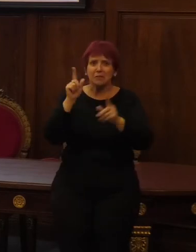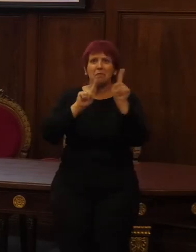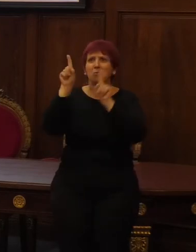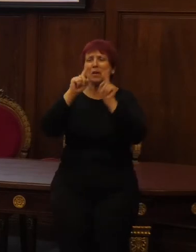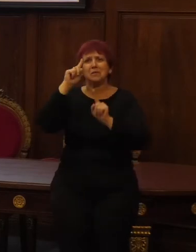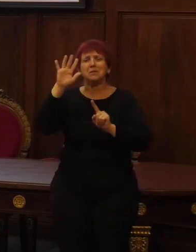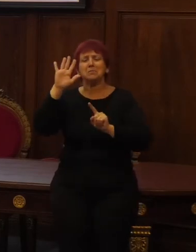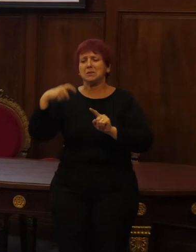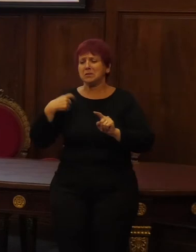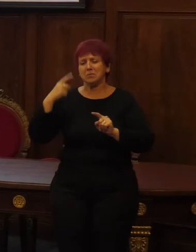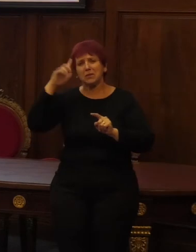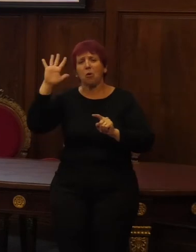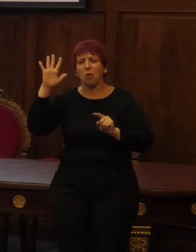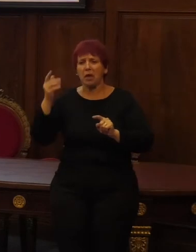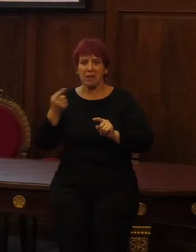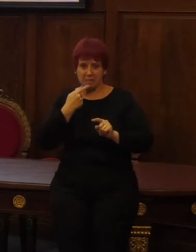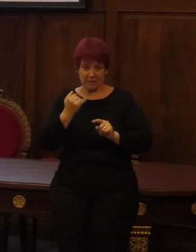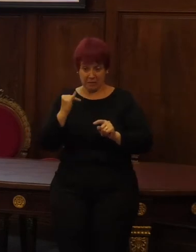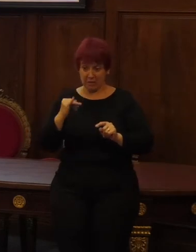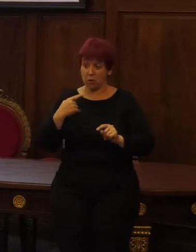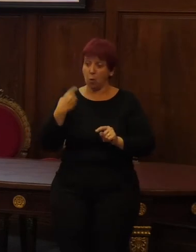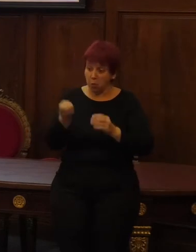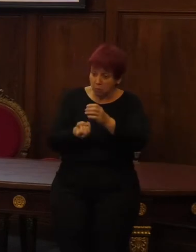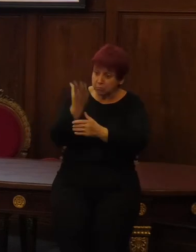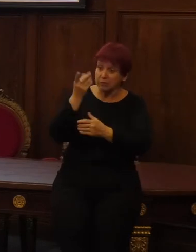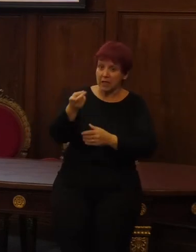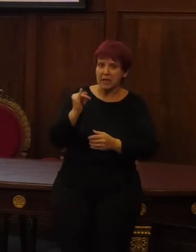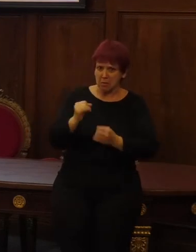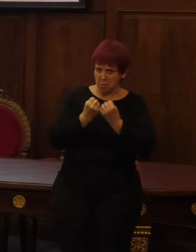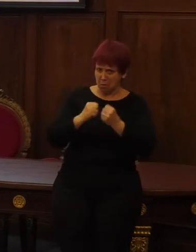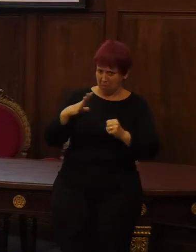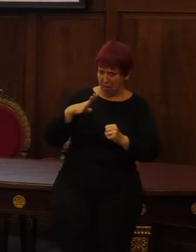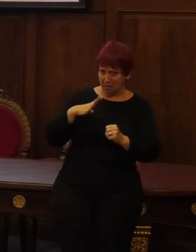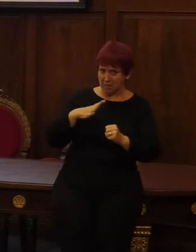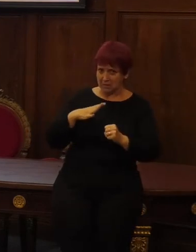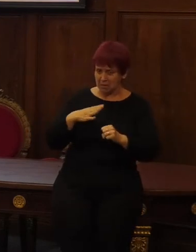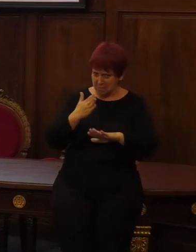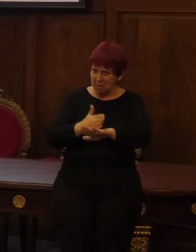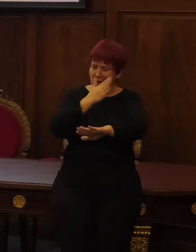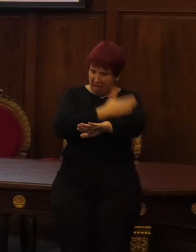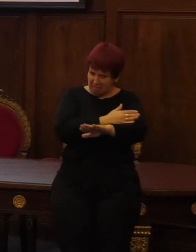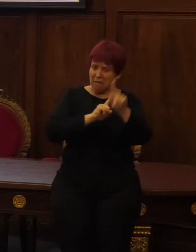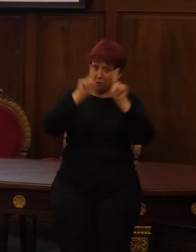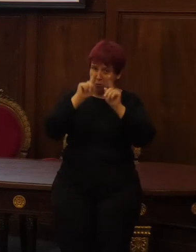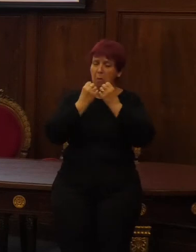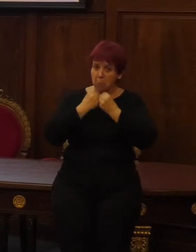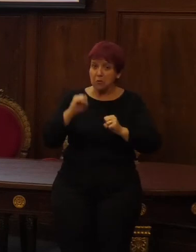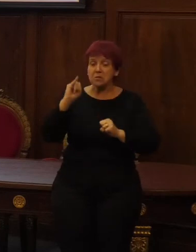de Psicología requirió de varias intenciones concurrentes. ¿Podría haber sido antes